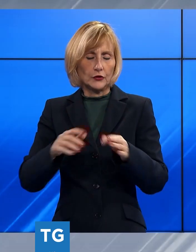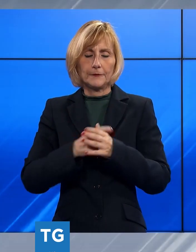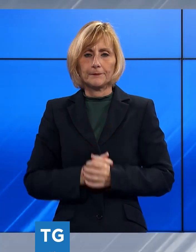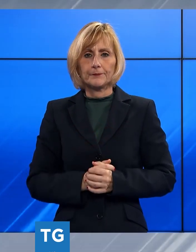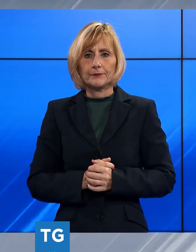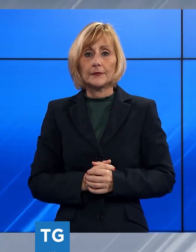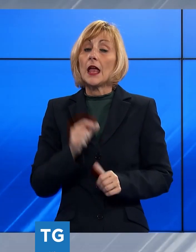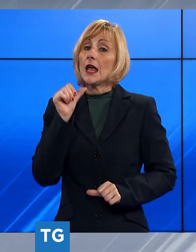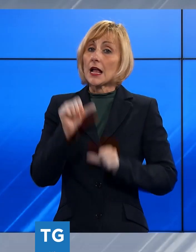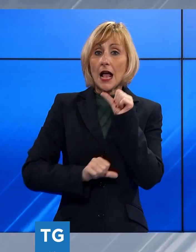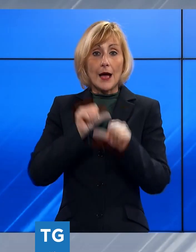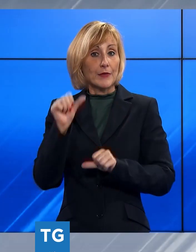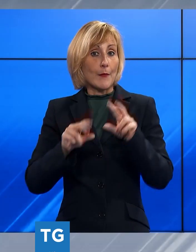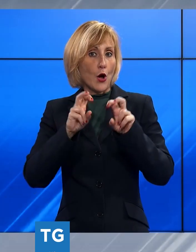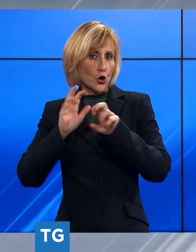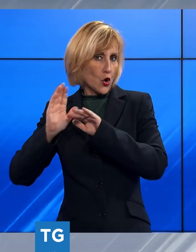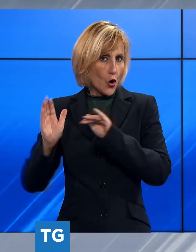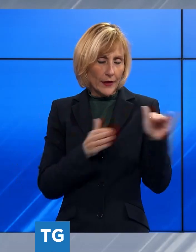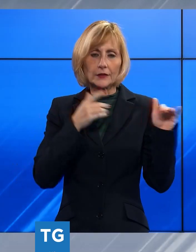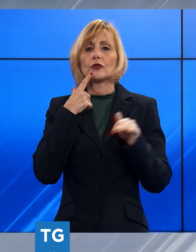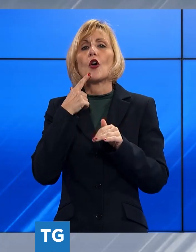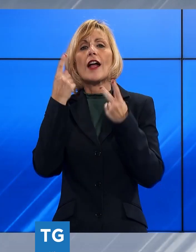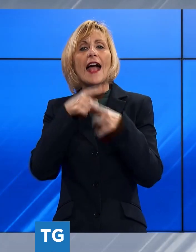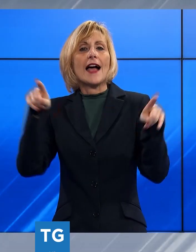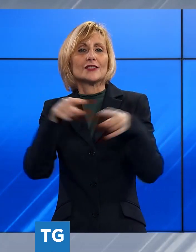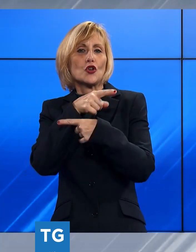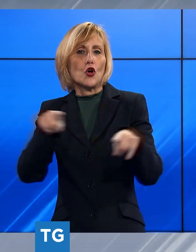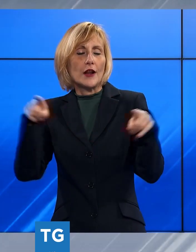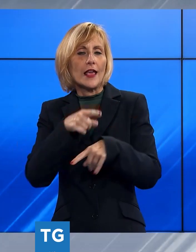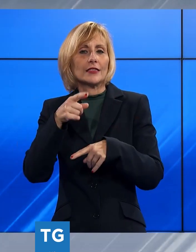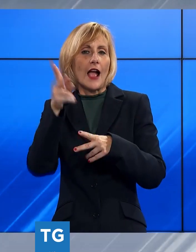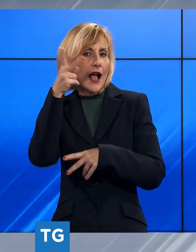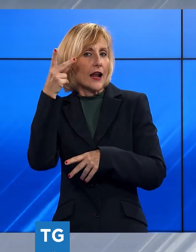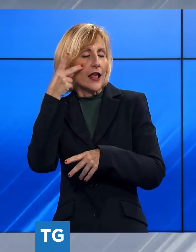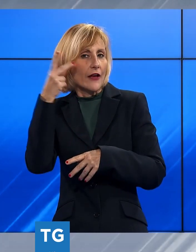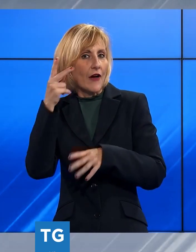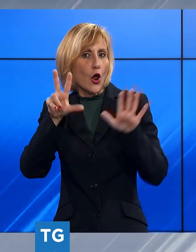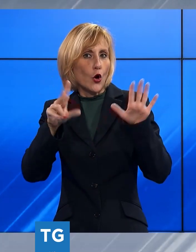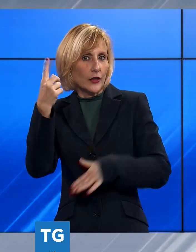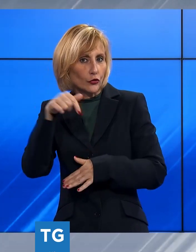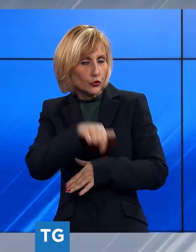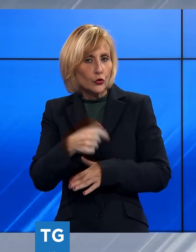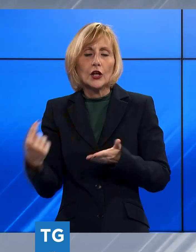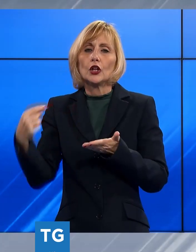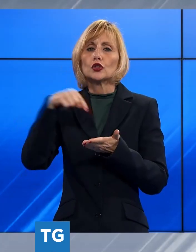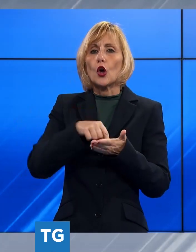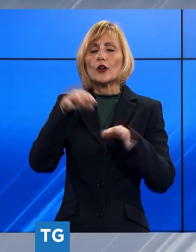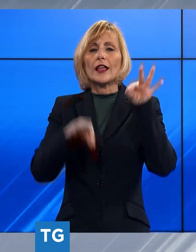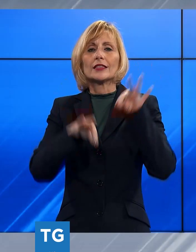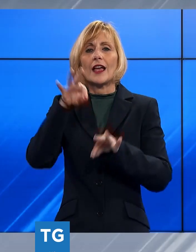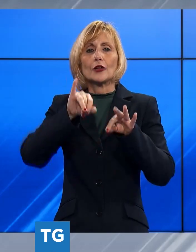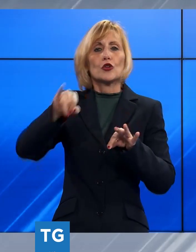cambiamo completamente argomento la Canzonetta della Burlamacco 81 torna in scena al teatro yenko